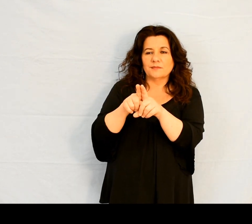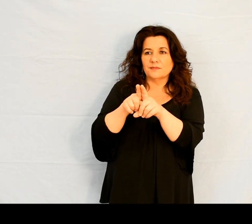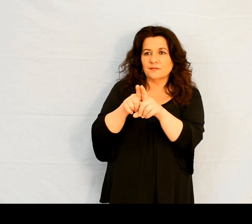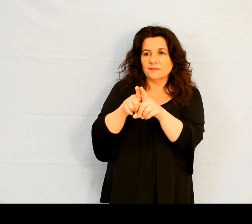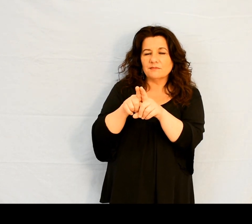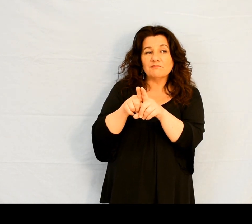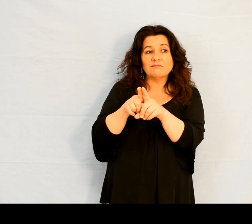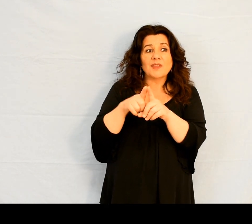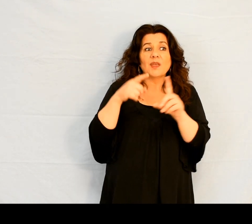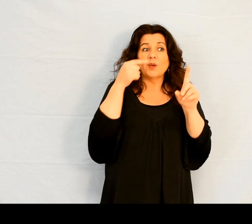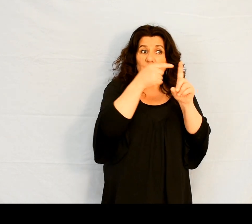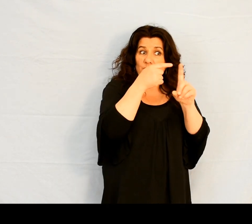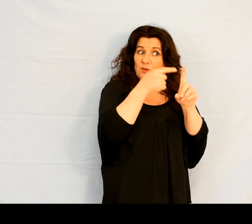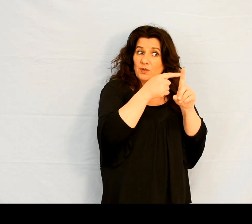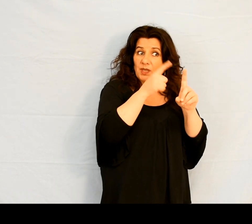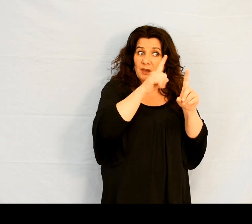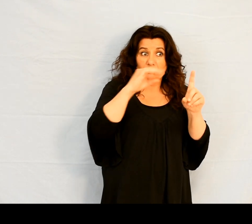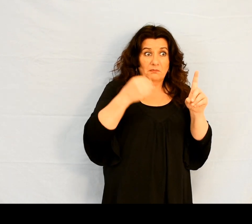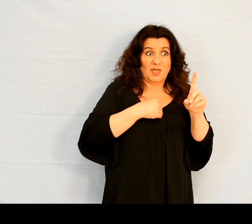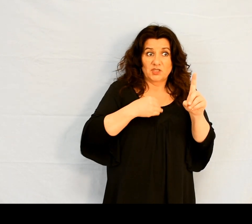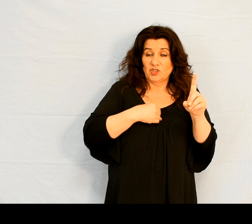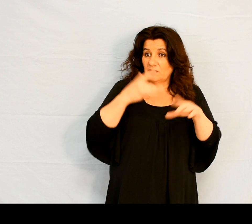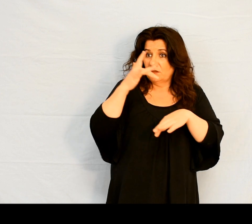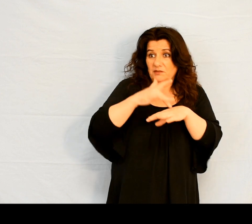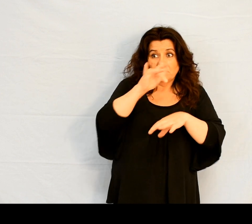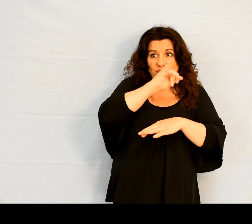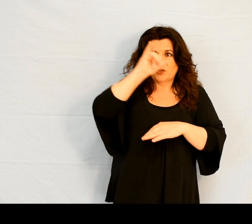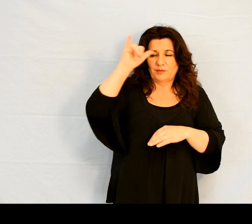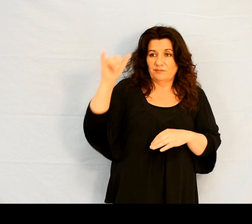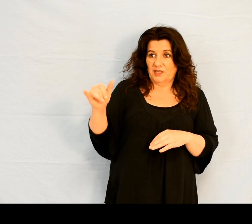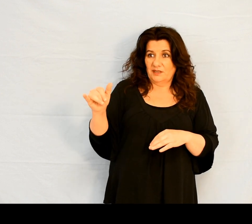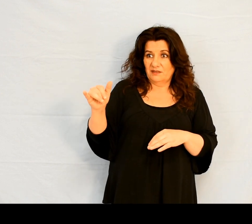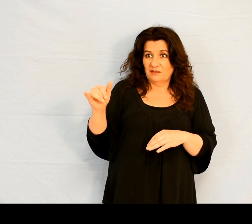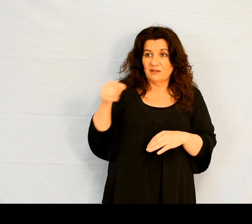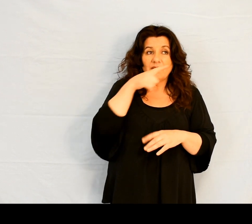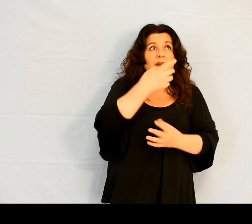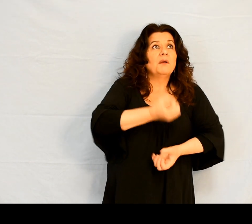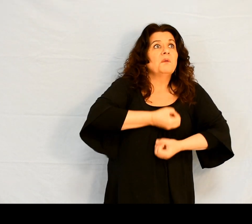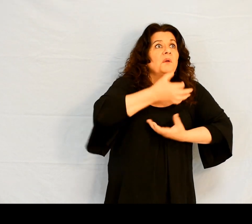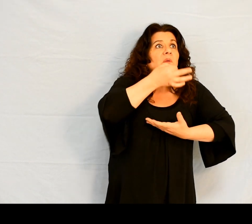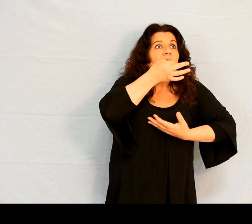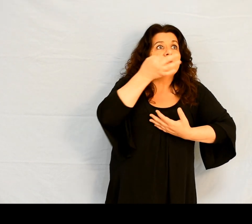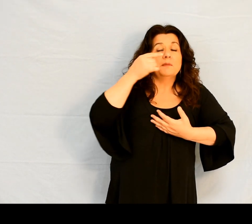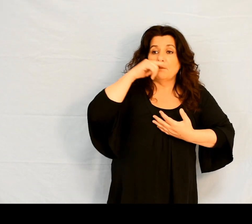Lui, il n'a pas commis le péché. Dans sa bouche, on n'a pas trouvé de mensonge.